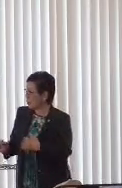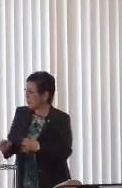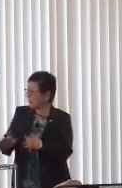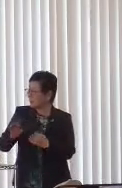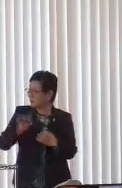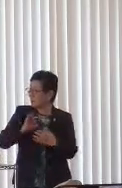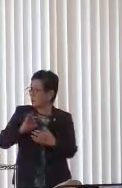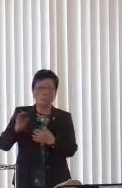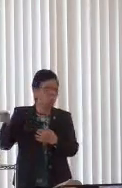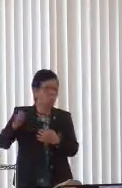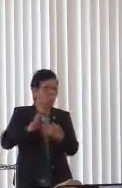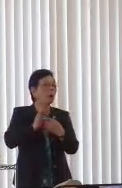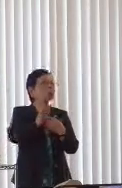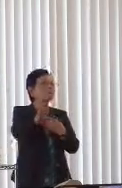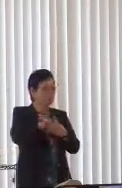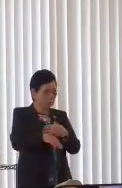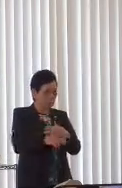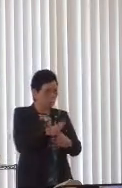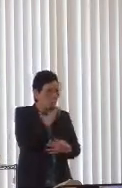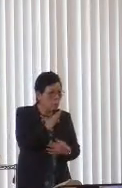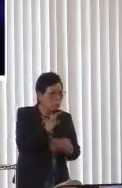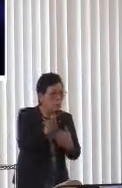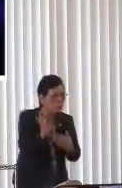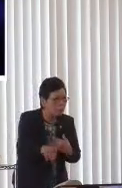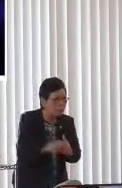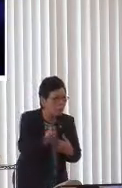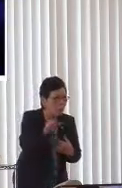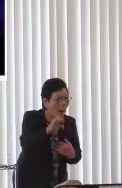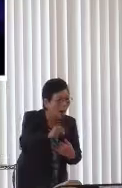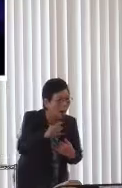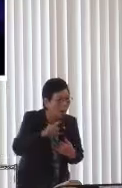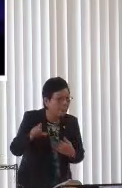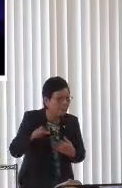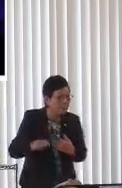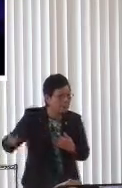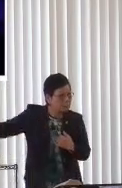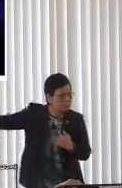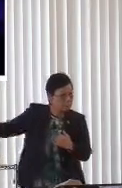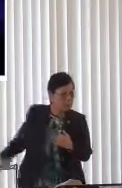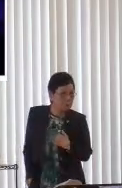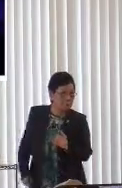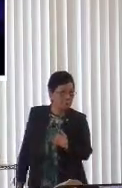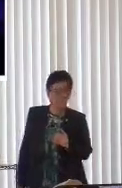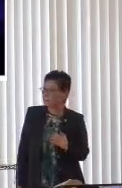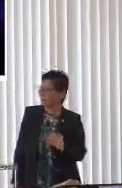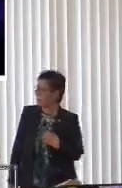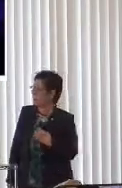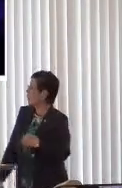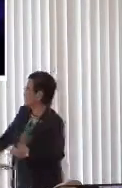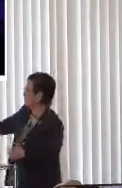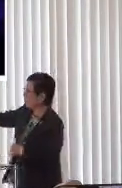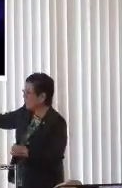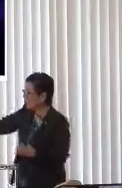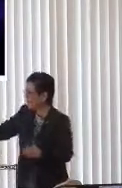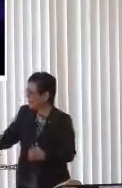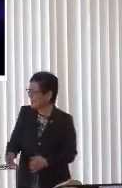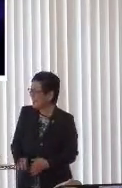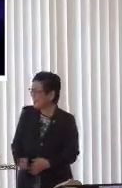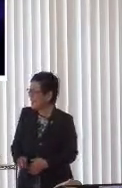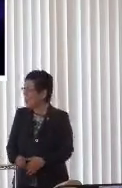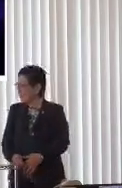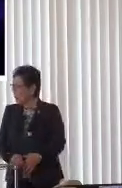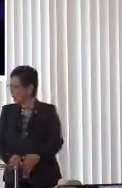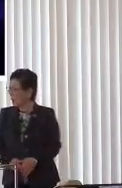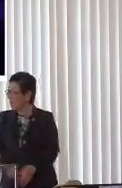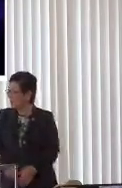う、結構買ったらもちろん、これここに芯を入れてね、朝のなんかあそこにありますけど、でここで火